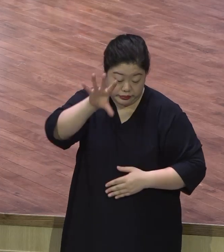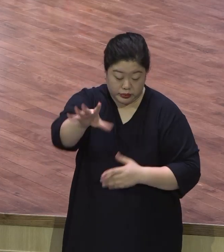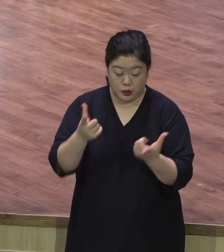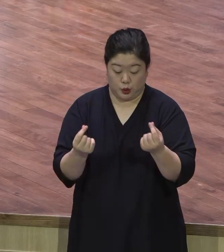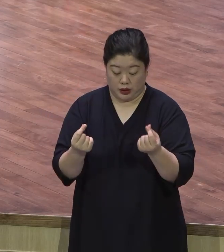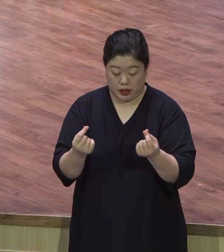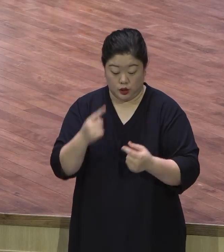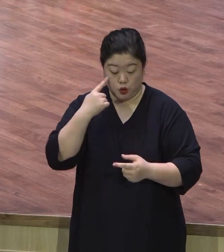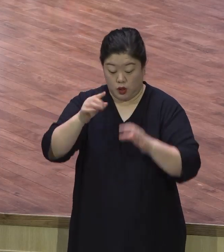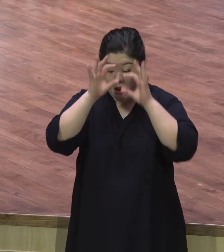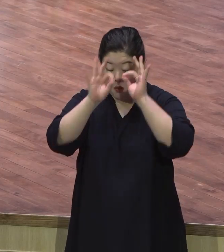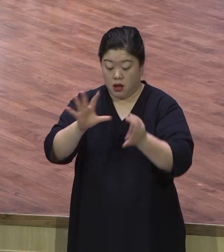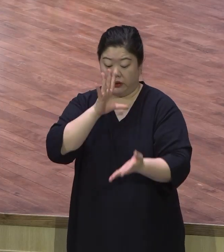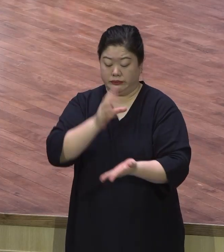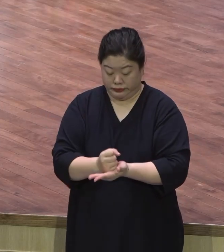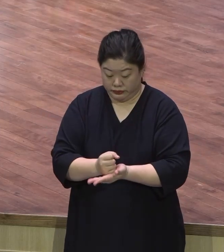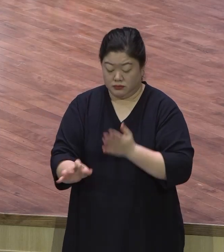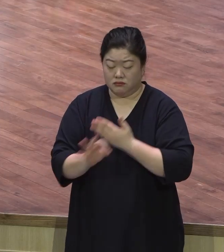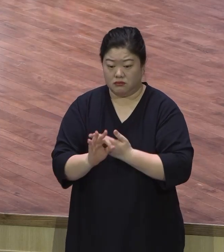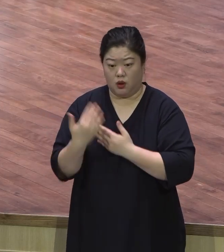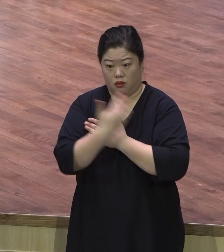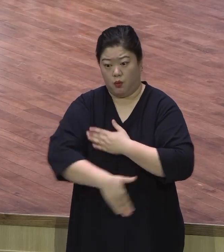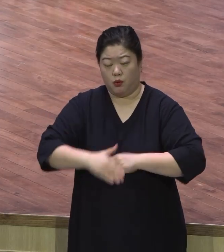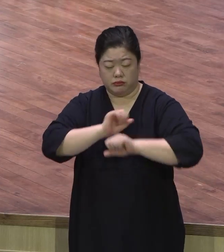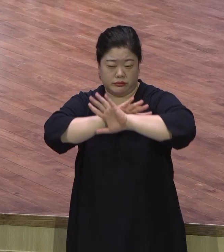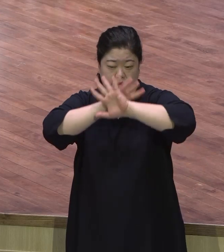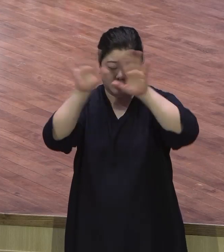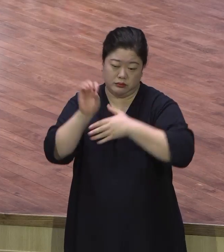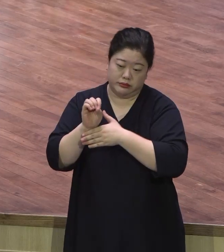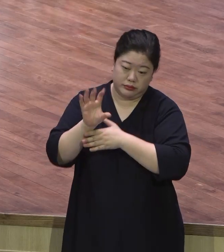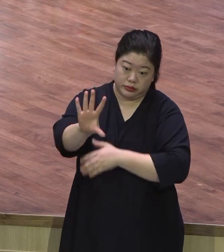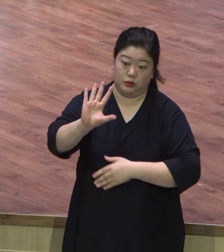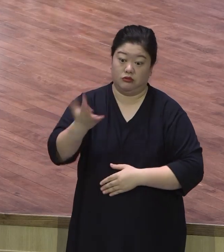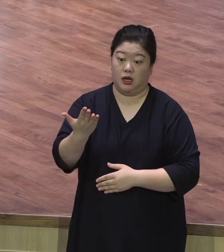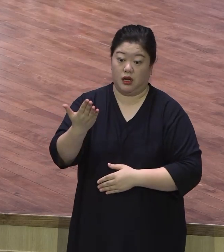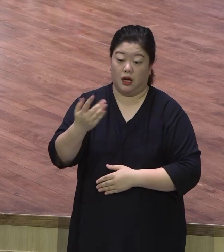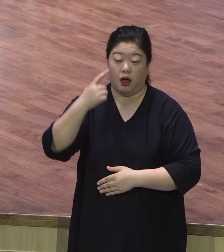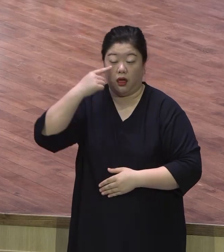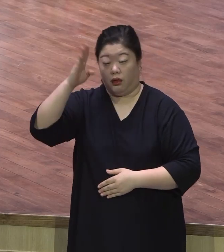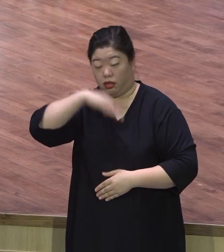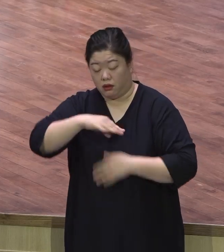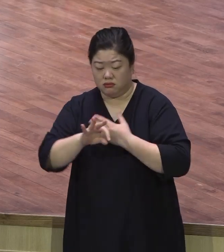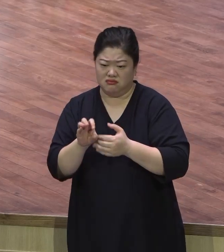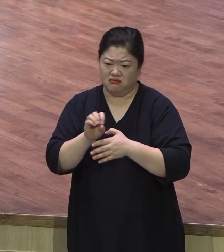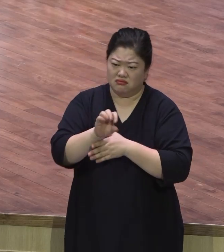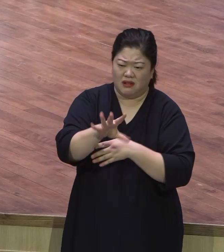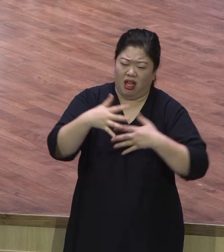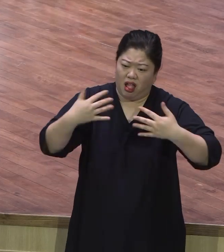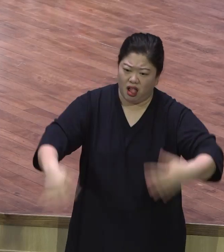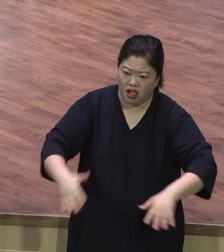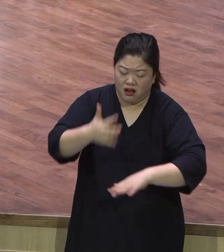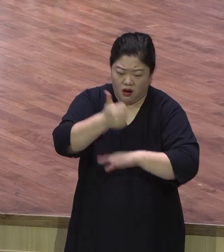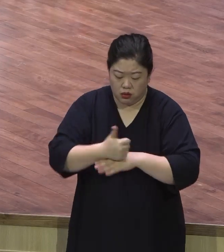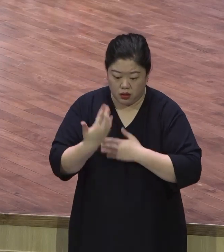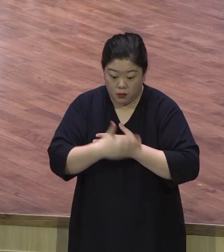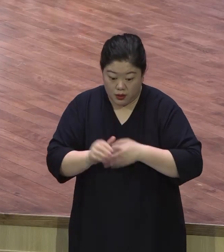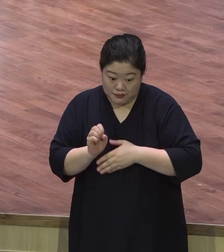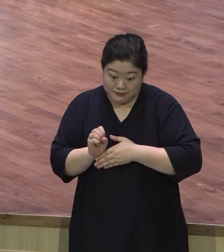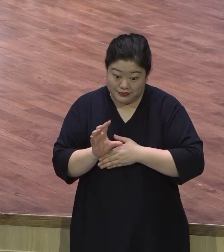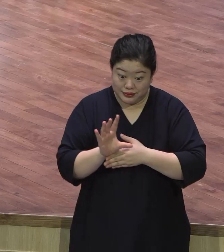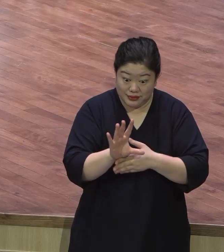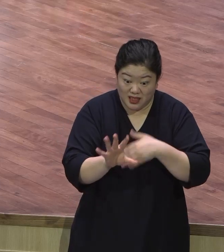눈이 성하면 온몸이 밝을 것이오 눈이 나쁘면 온몸이 어두울 것이니 그러므로 내게 있는 빛이